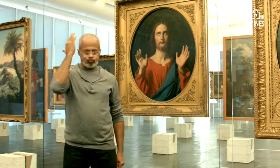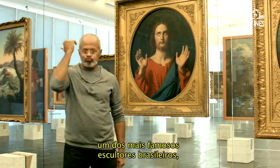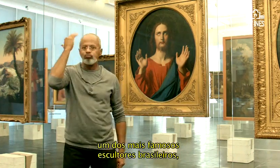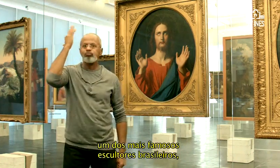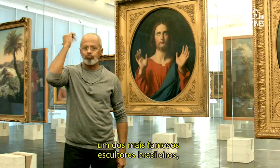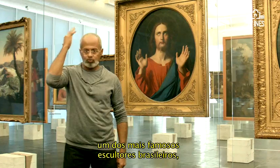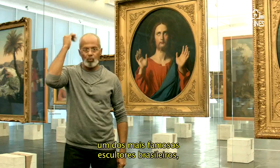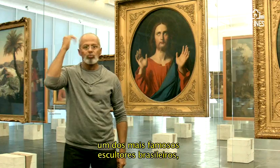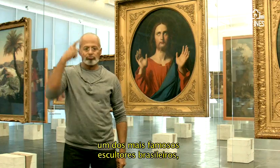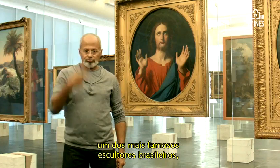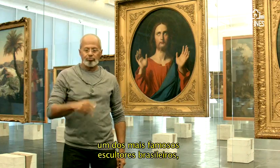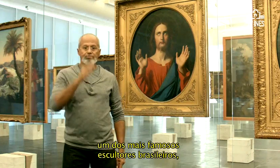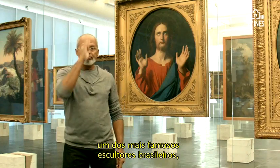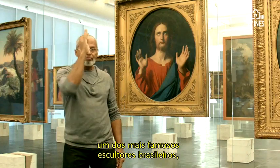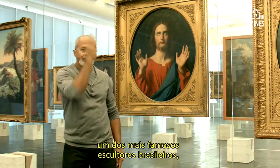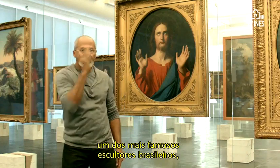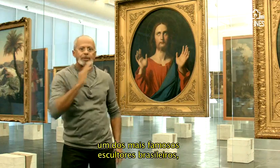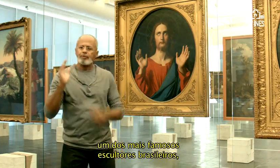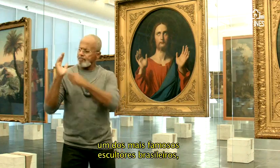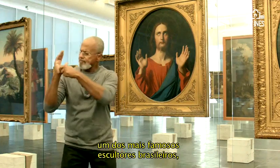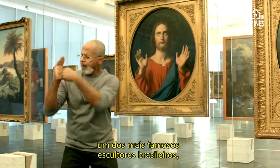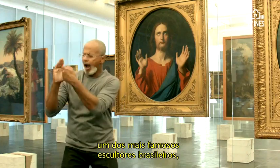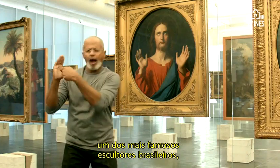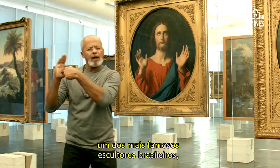Um dos mais famosos escultores brasileiros